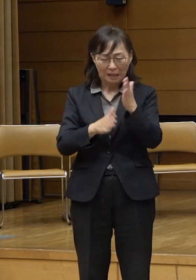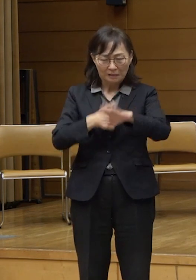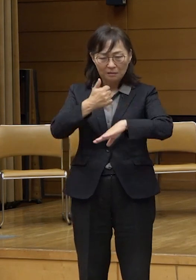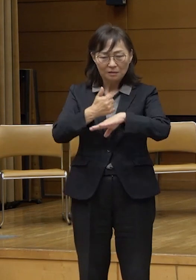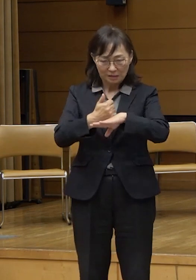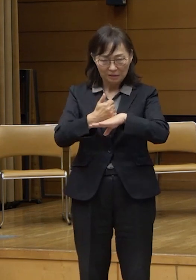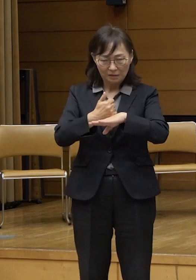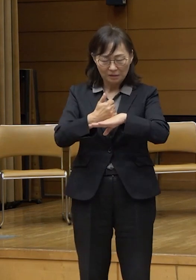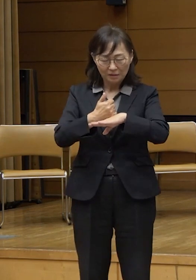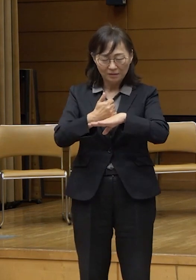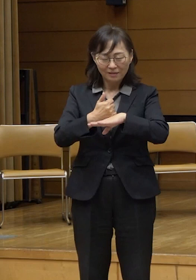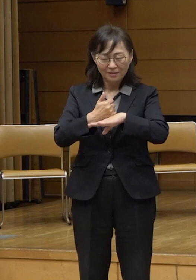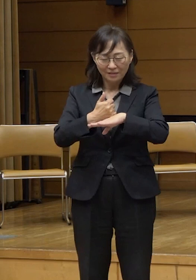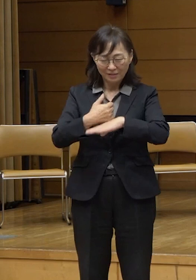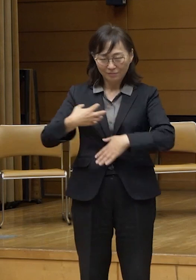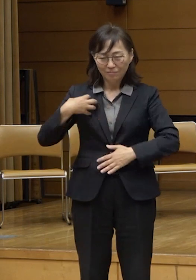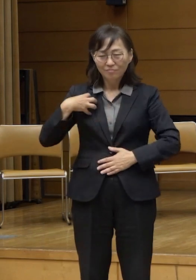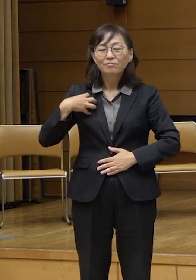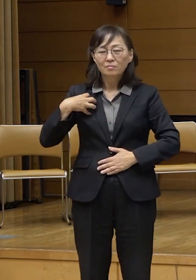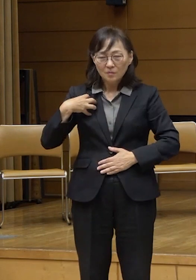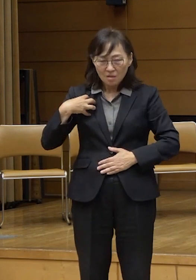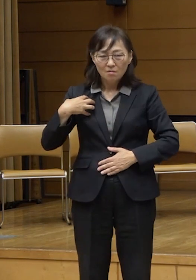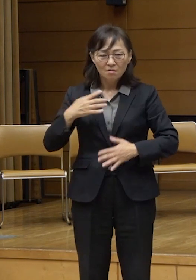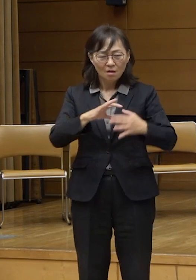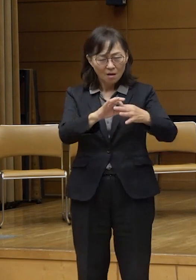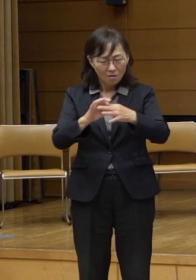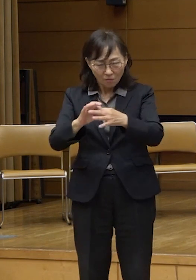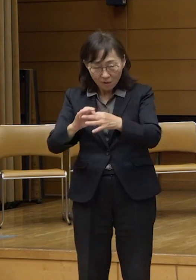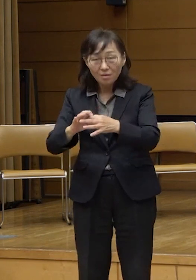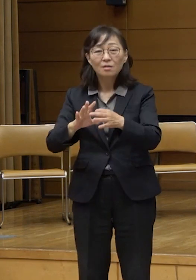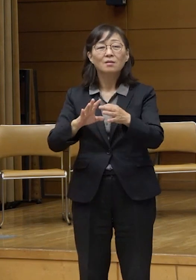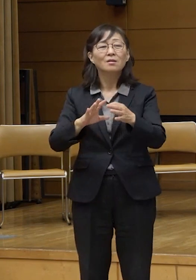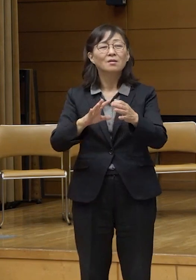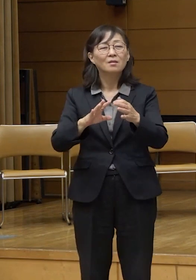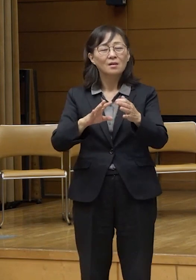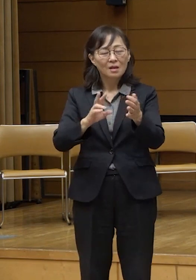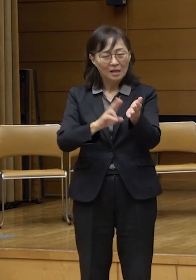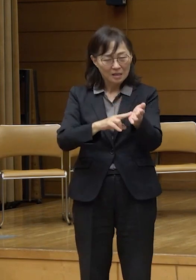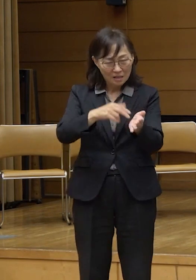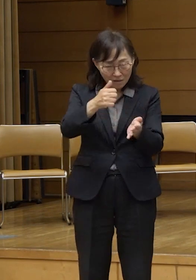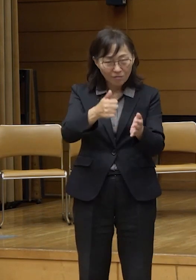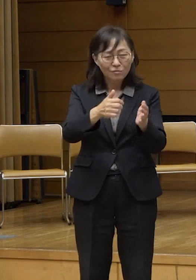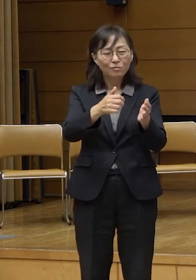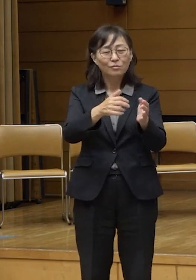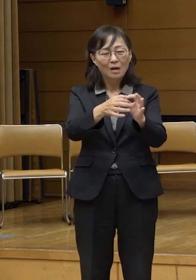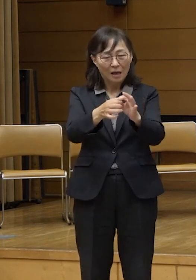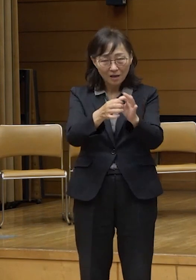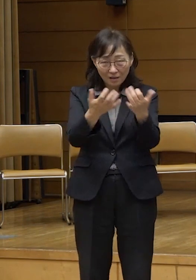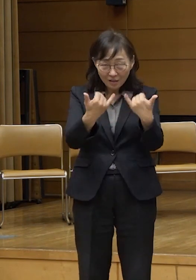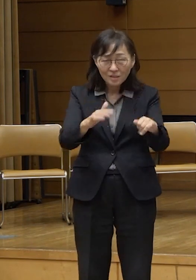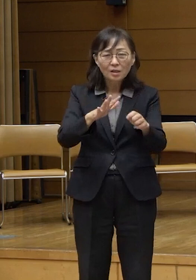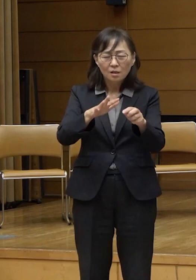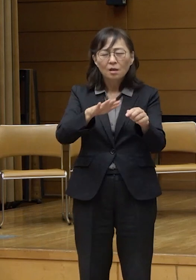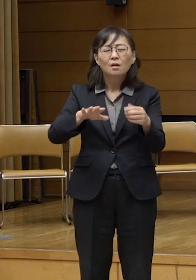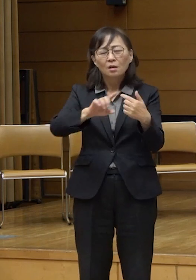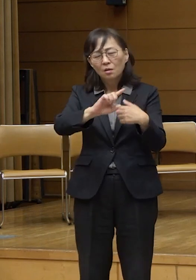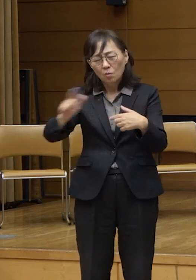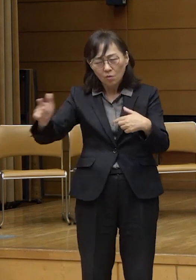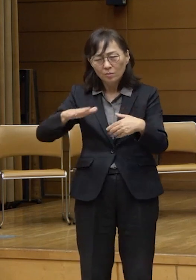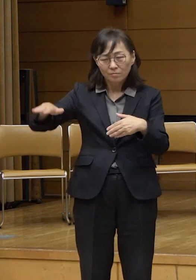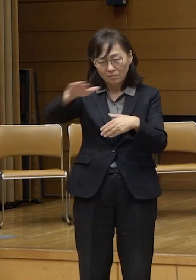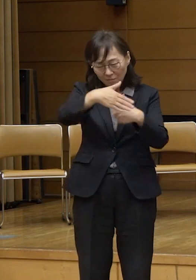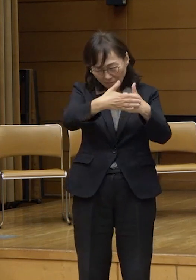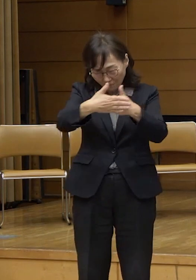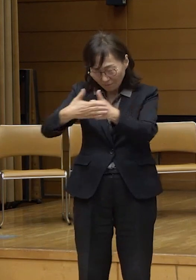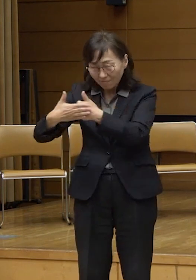、医療関係者の皆さん、エッセンシャルワーカーの皆さん、事業者の皆さん、県民お一人お一人、本当にお世話になったなと思っ